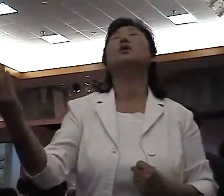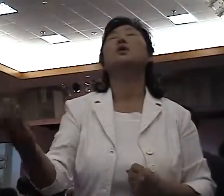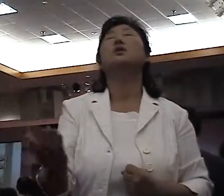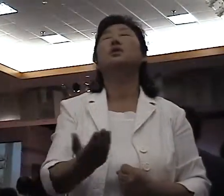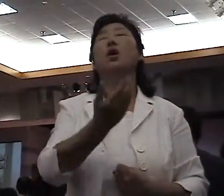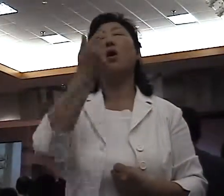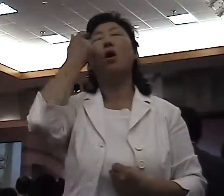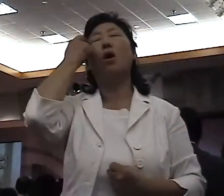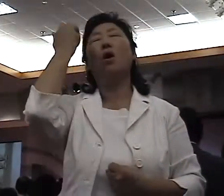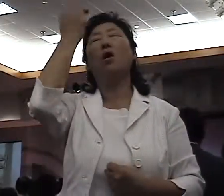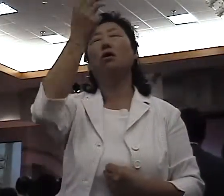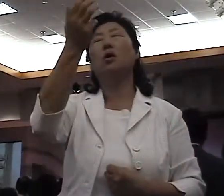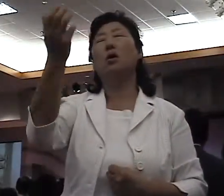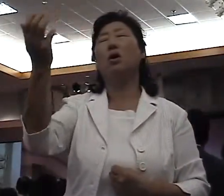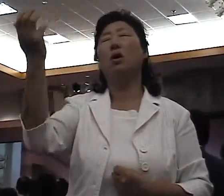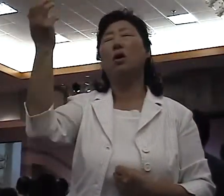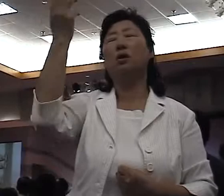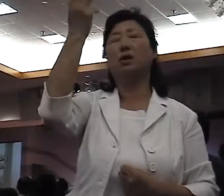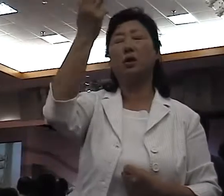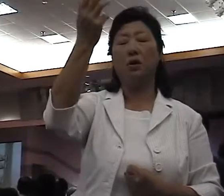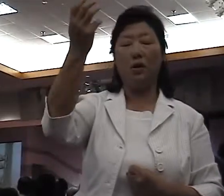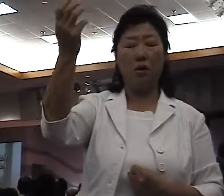살아계신 성령님,